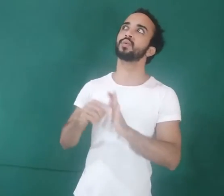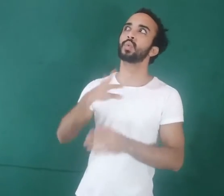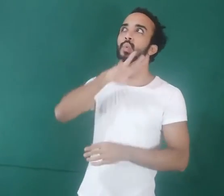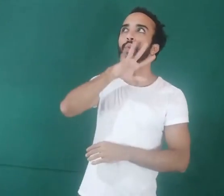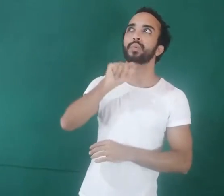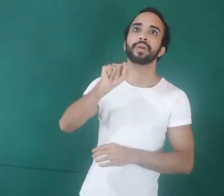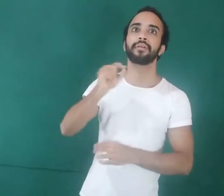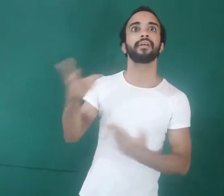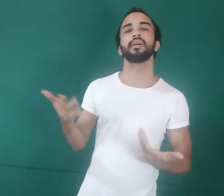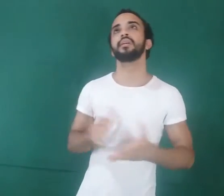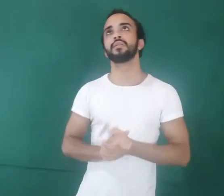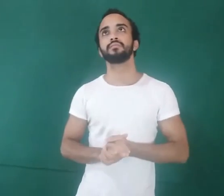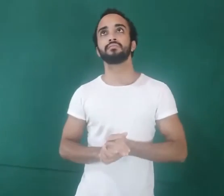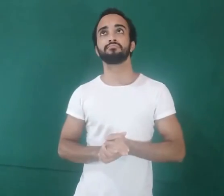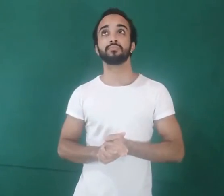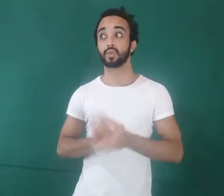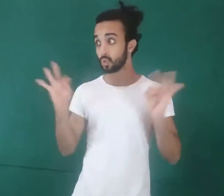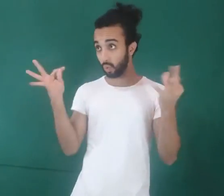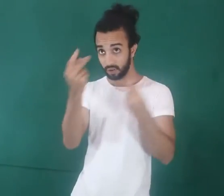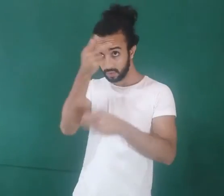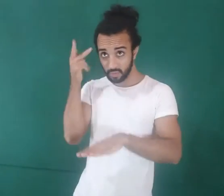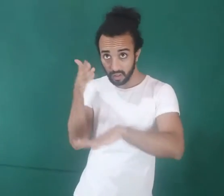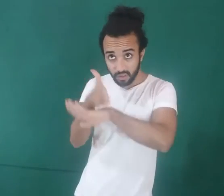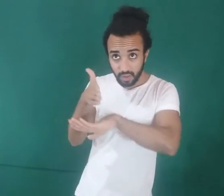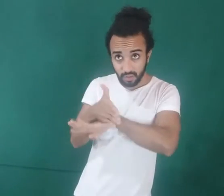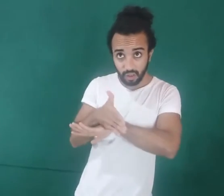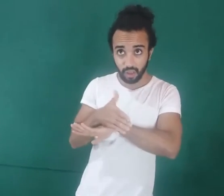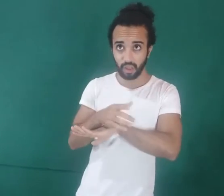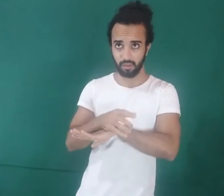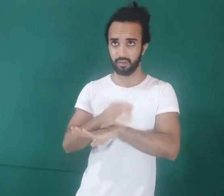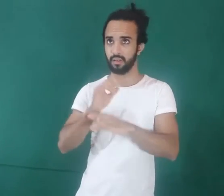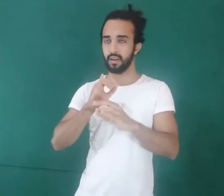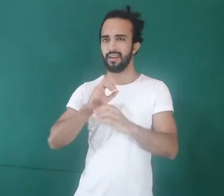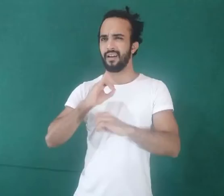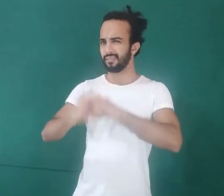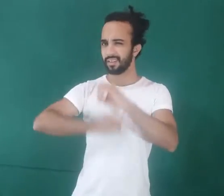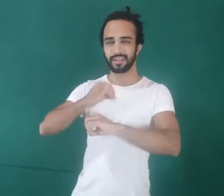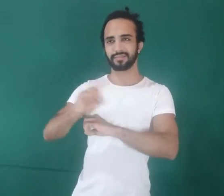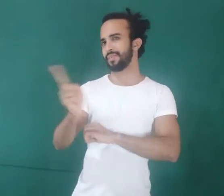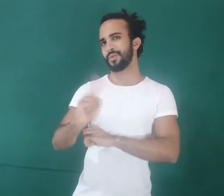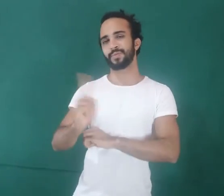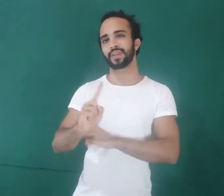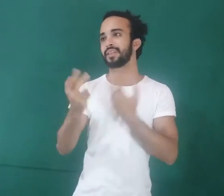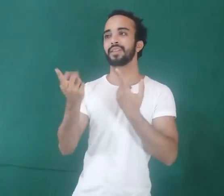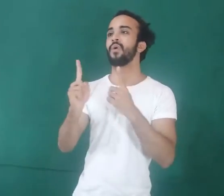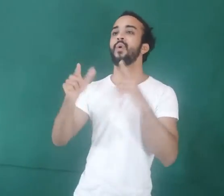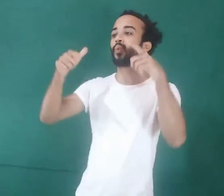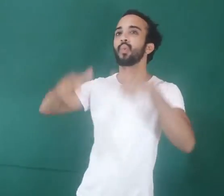tipo, nem todo mundo tem acesso a uma conexão na internet. Não é um espaço democrático, como se prega, né? Não é um